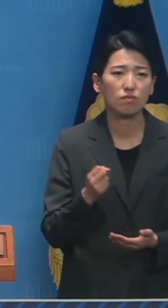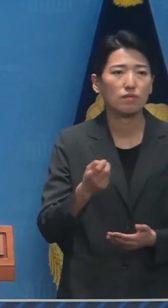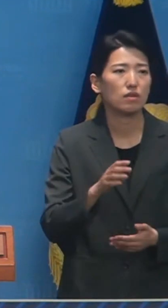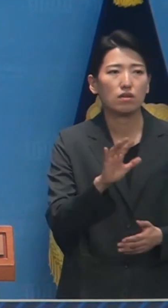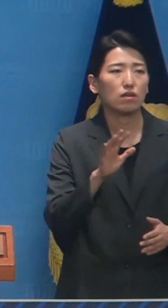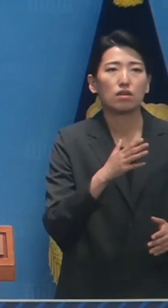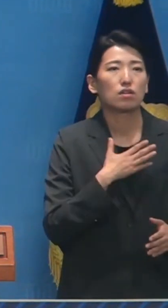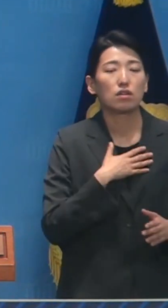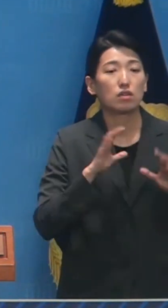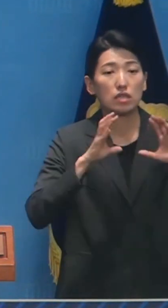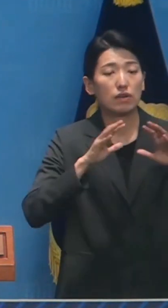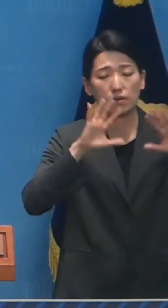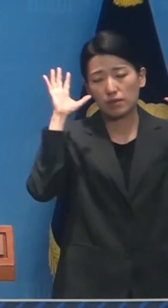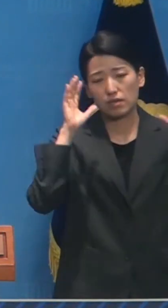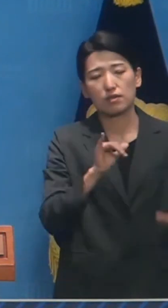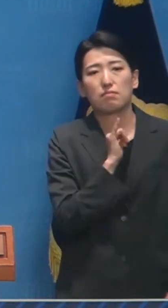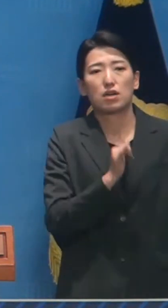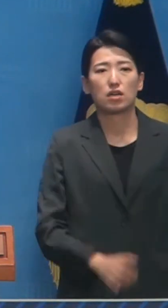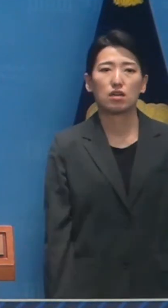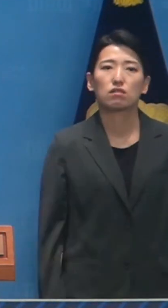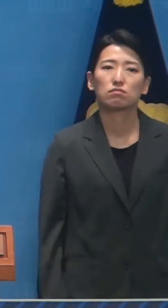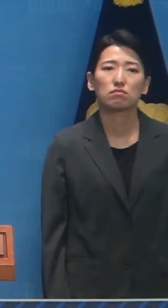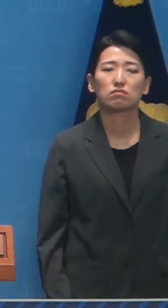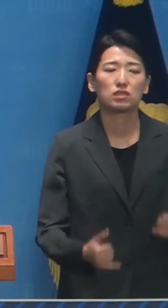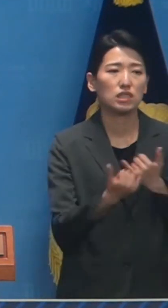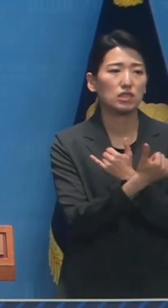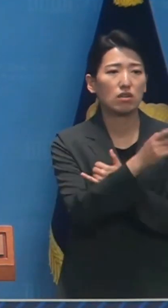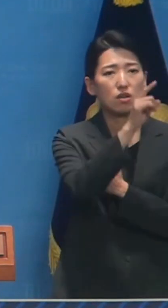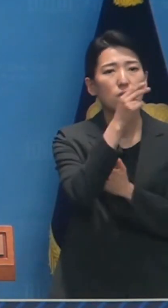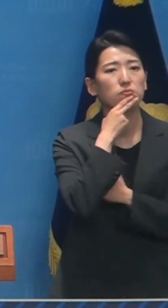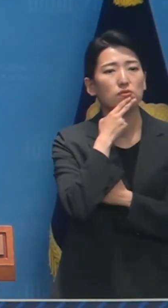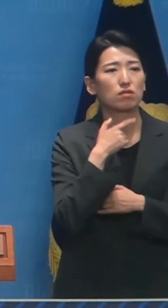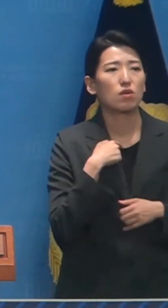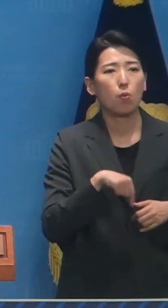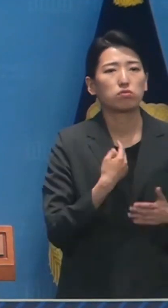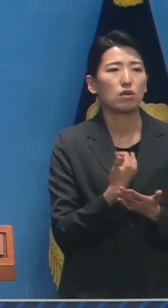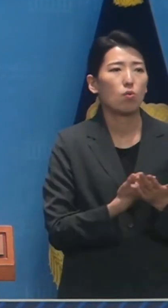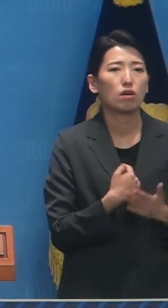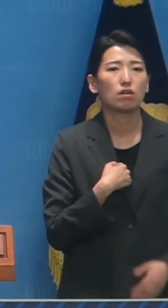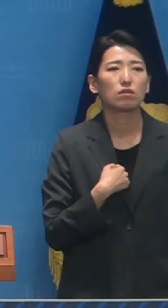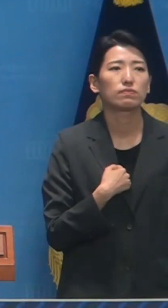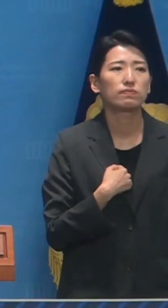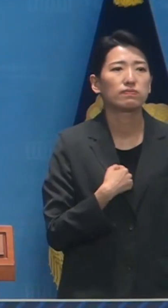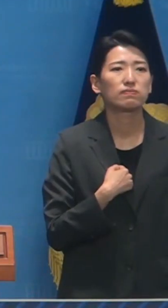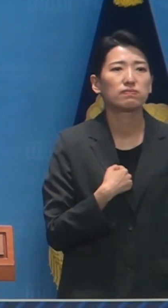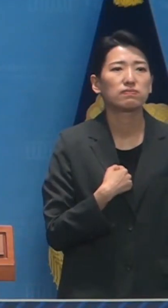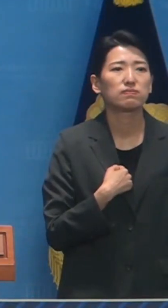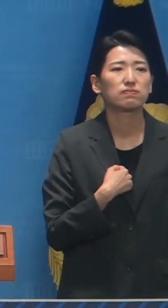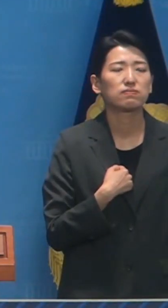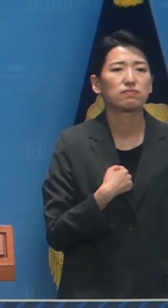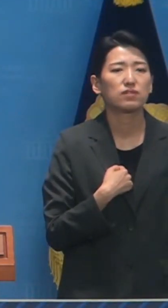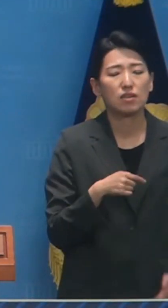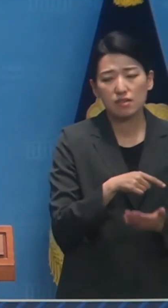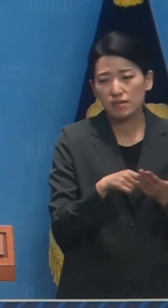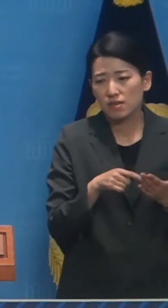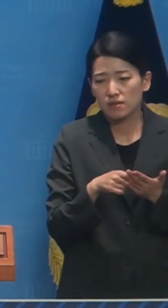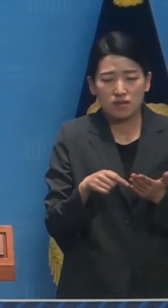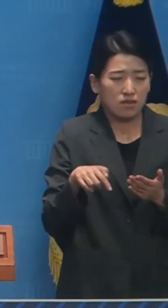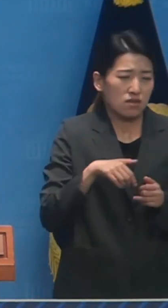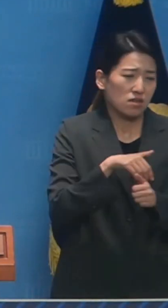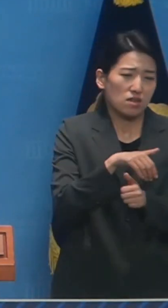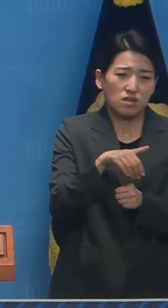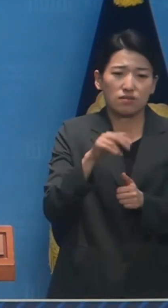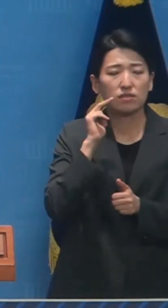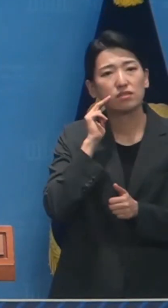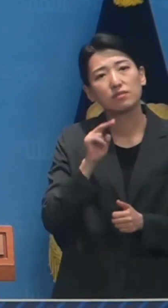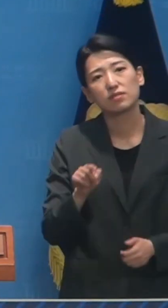자살, 무연고 사망, 그리고 헤아릴 수 없는 피해 생존자들의 피해 상황을 통해